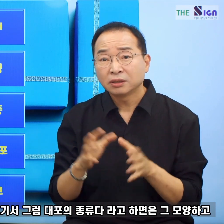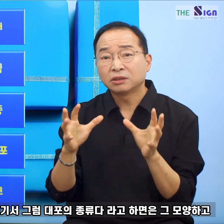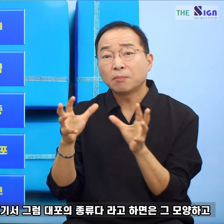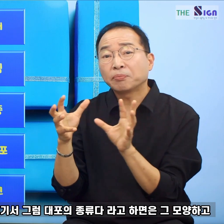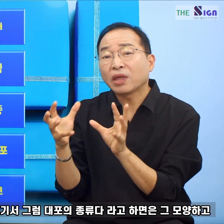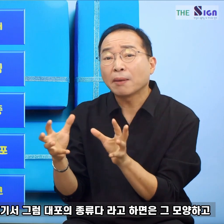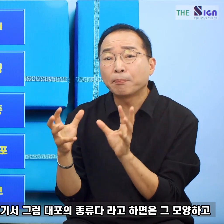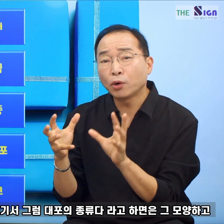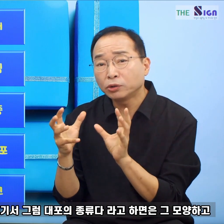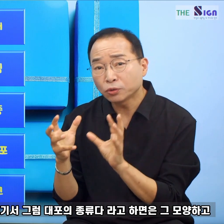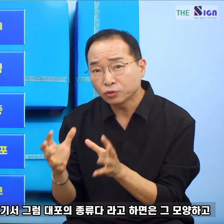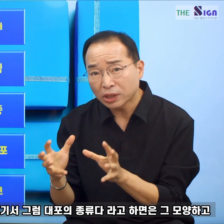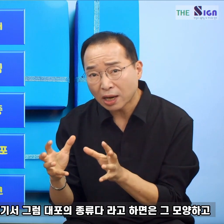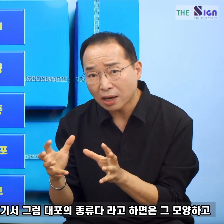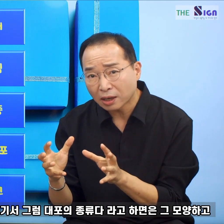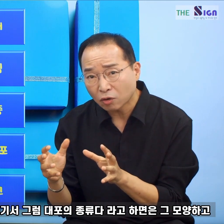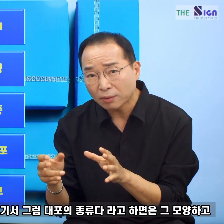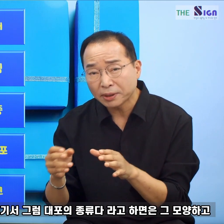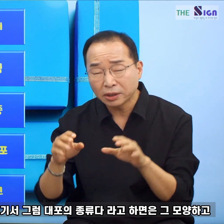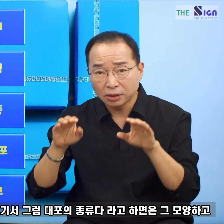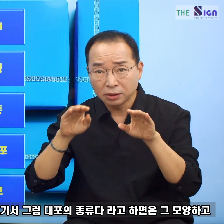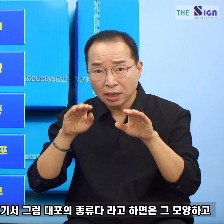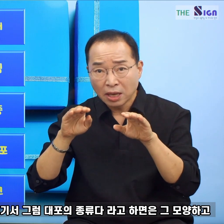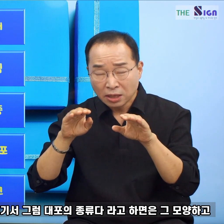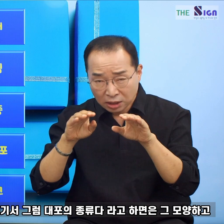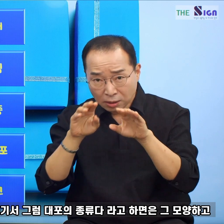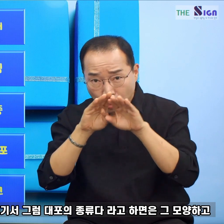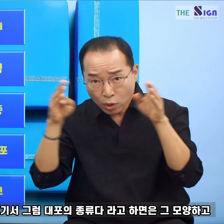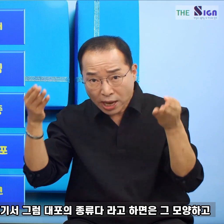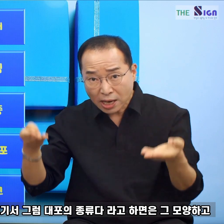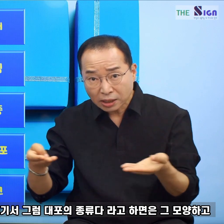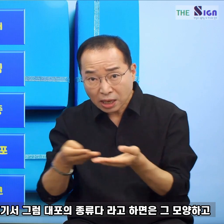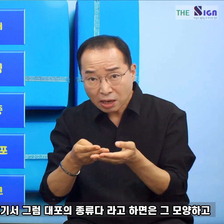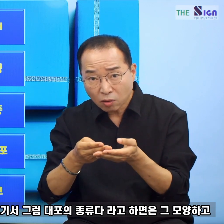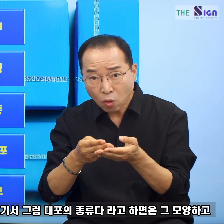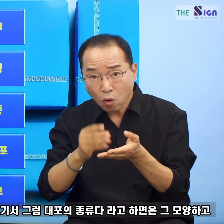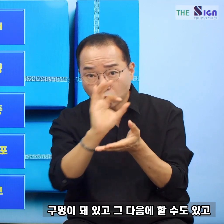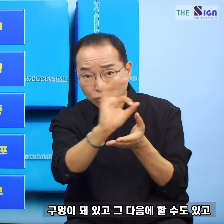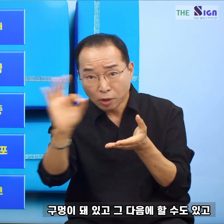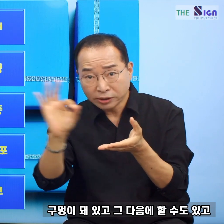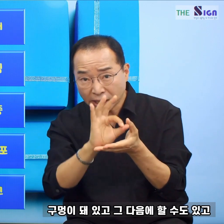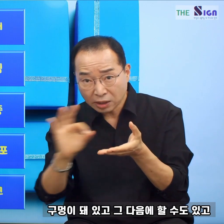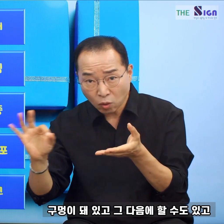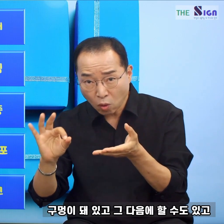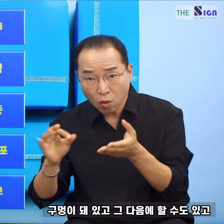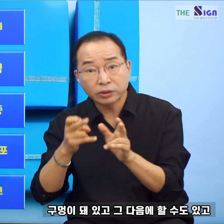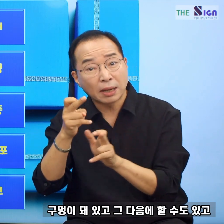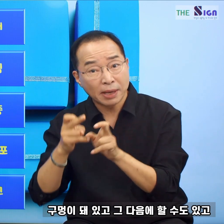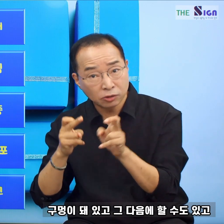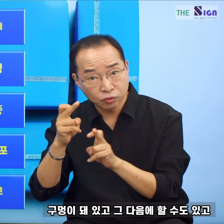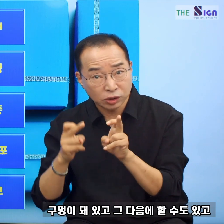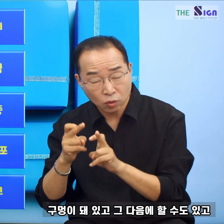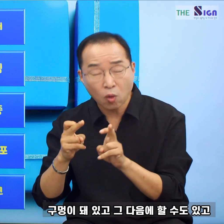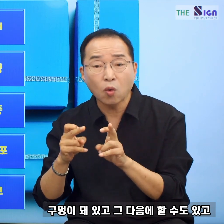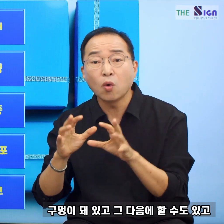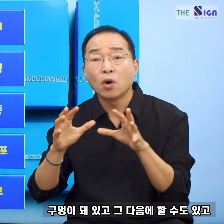그럼 대포의 종류다라고 하면은 그 모양하고 구멍이 돼 있고 그 다음에 할 수도 있고